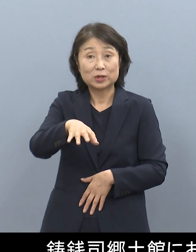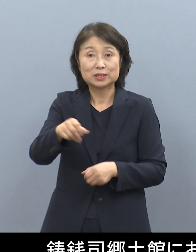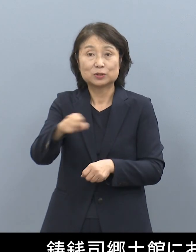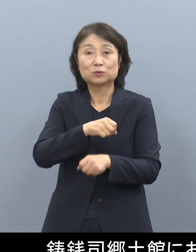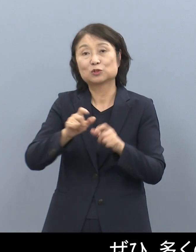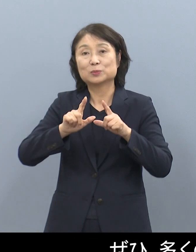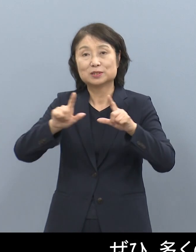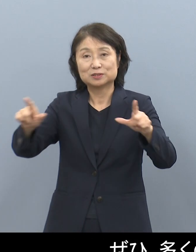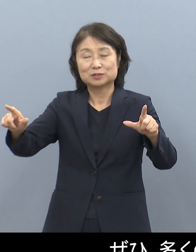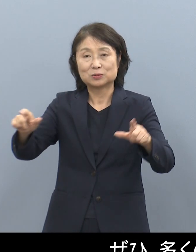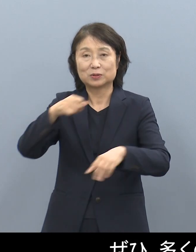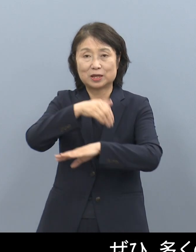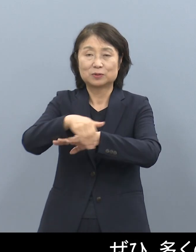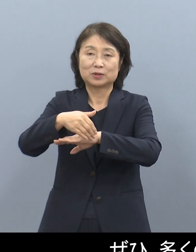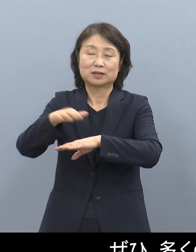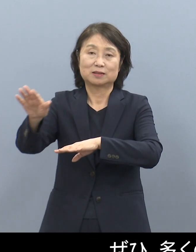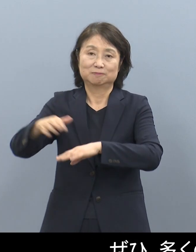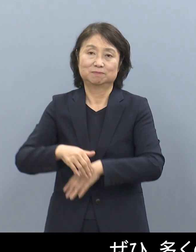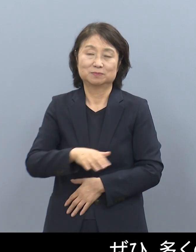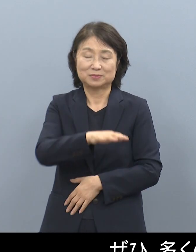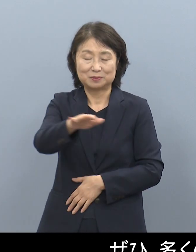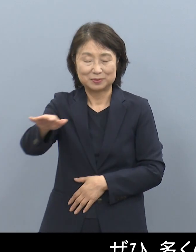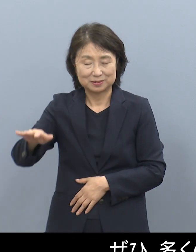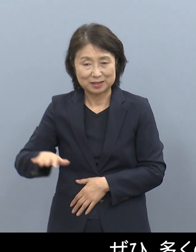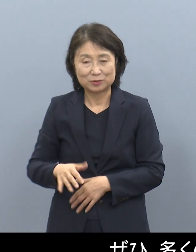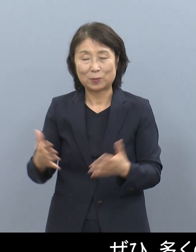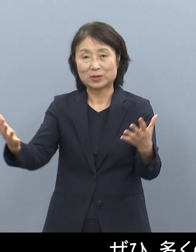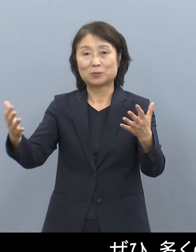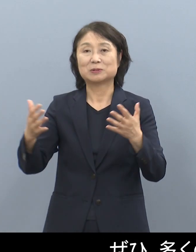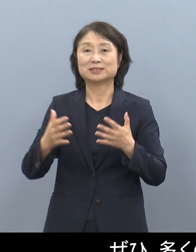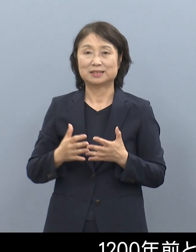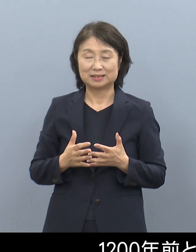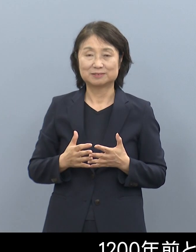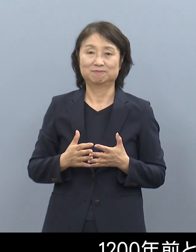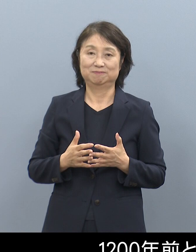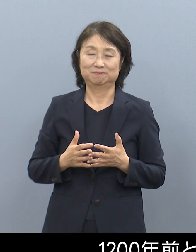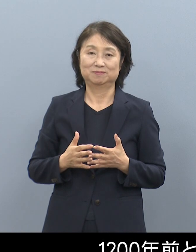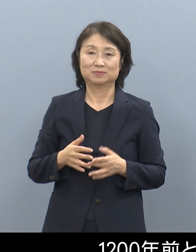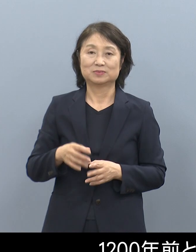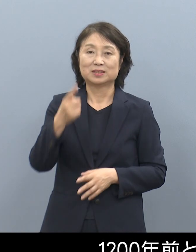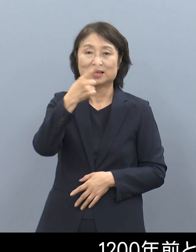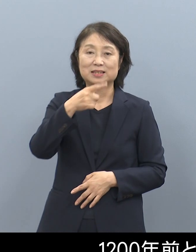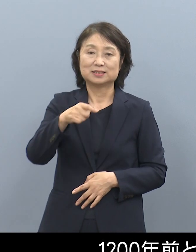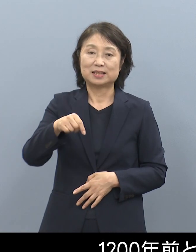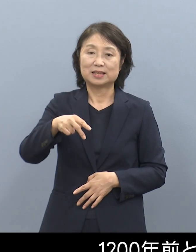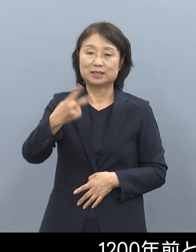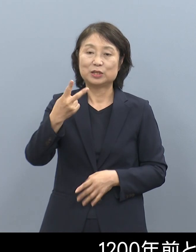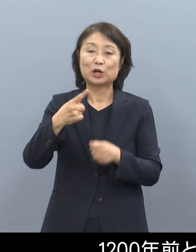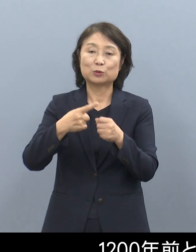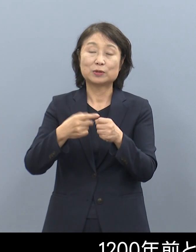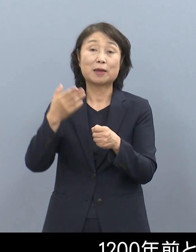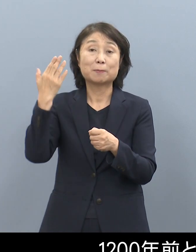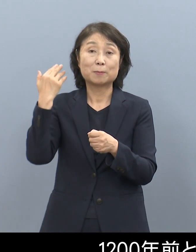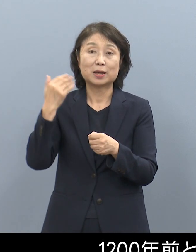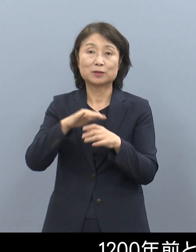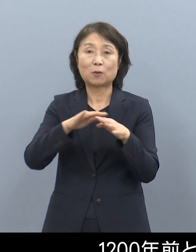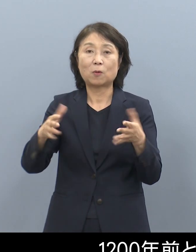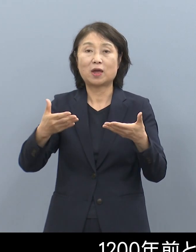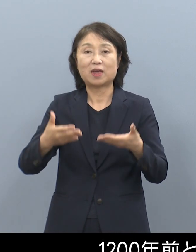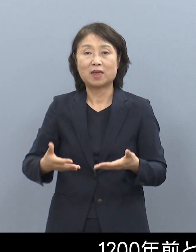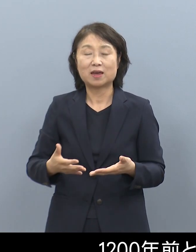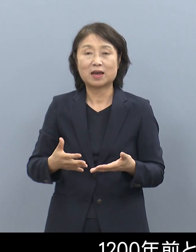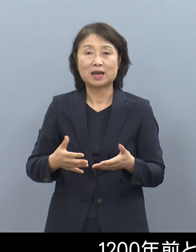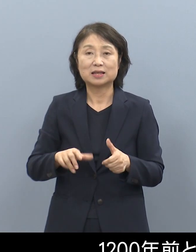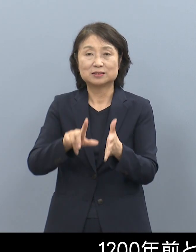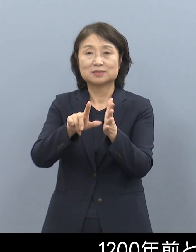。ぜひ多くの皆様にお越しいただき、1200年前となる平安時代の息吹を感じ